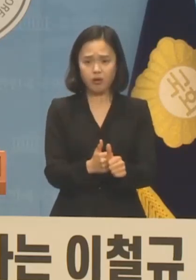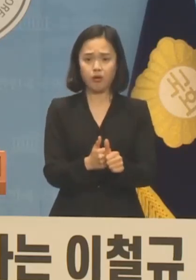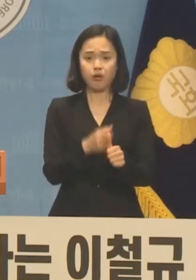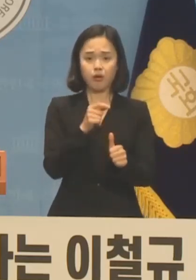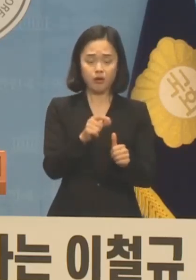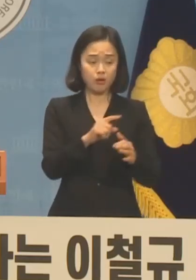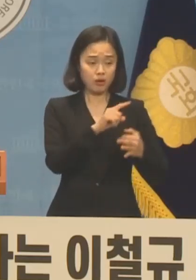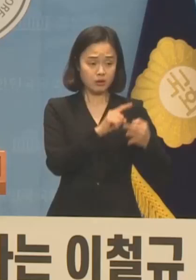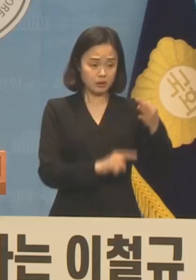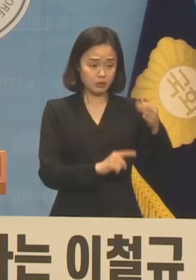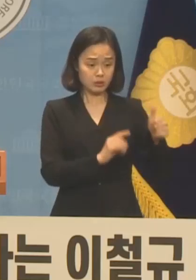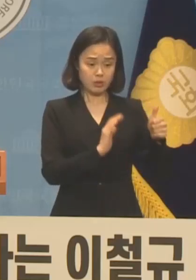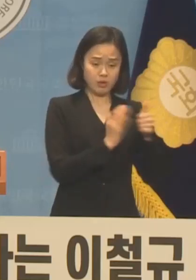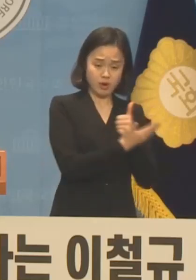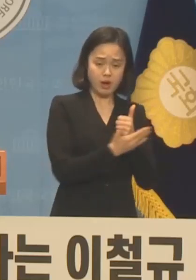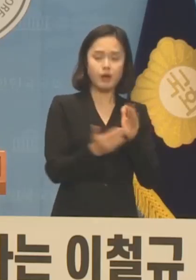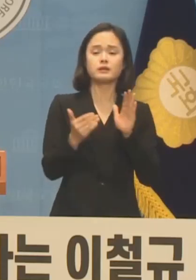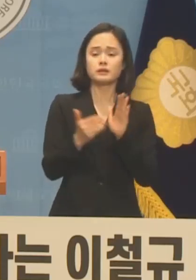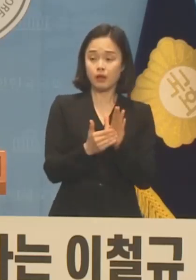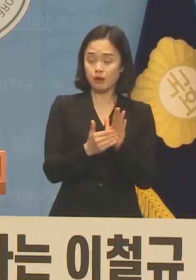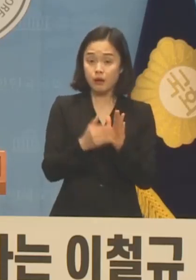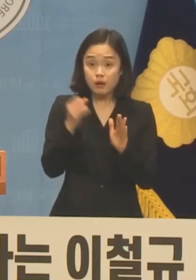영원히 이렇게 된다고 생각하냐?